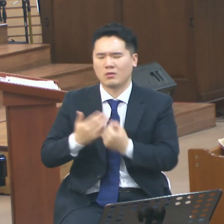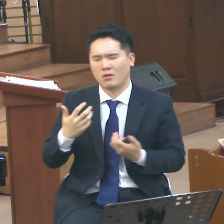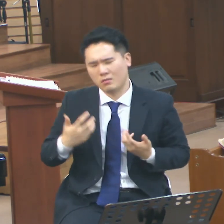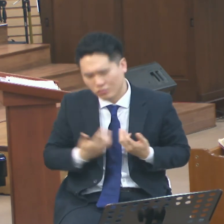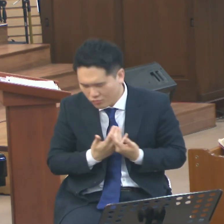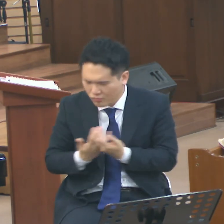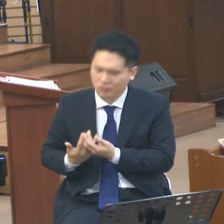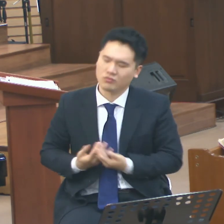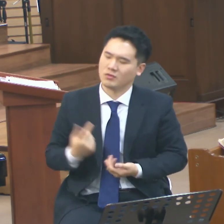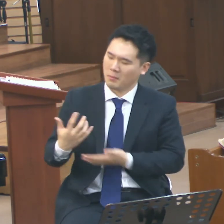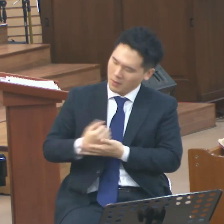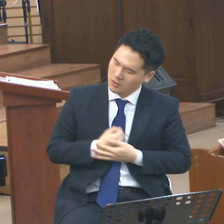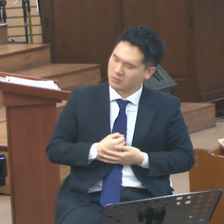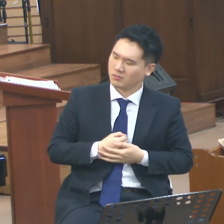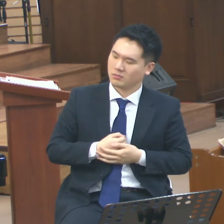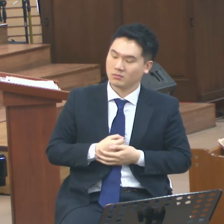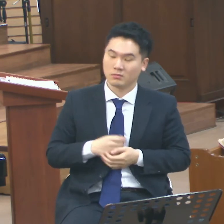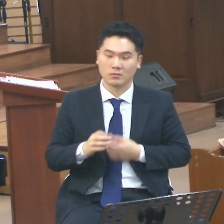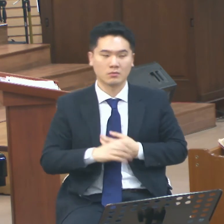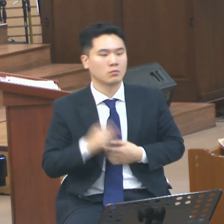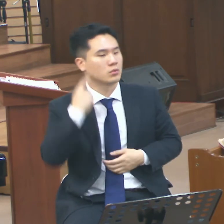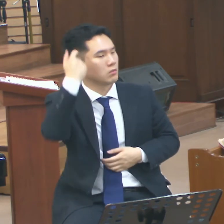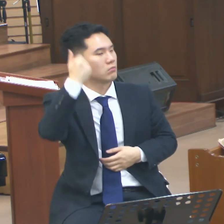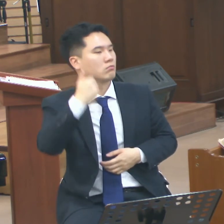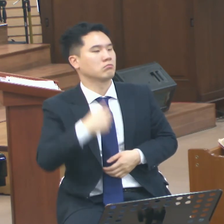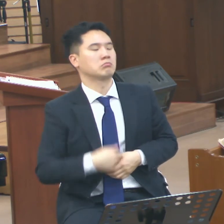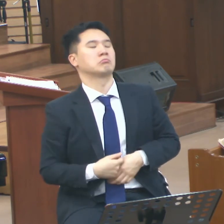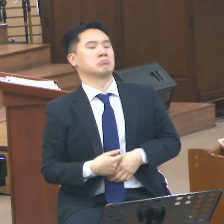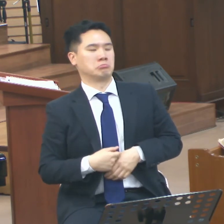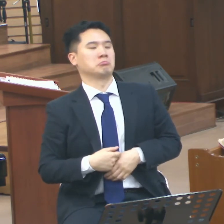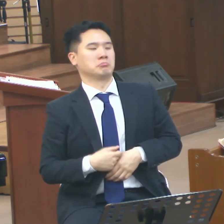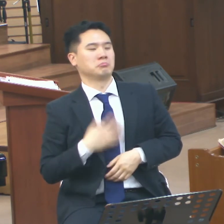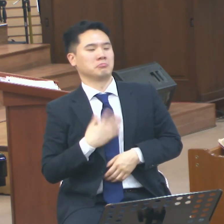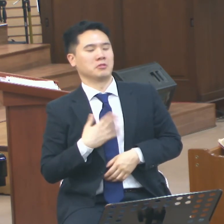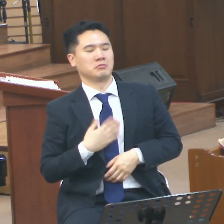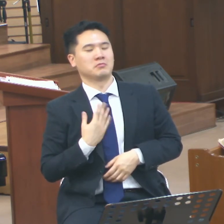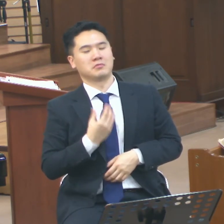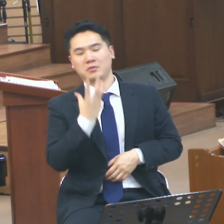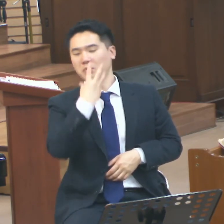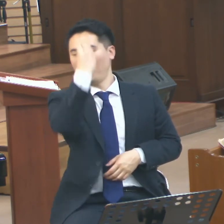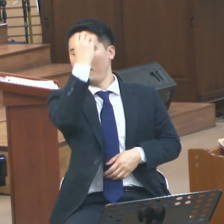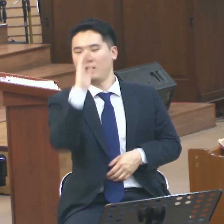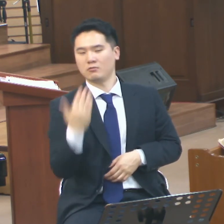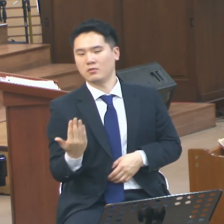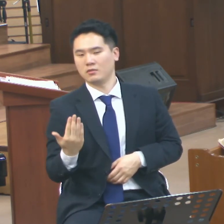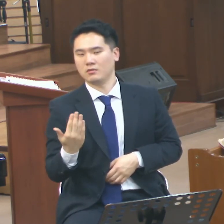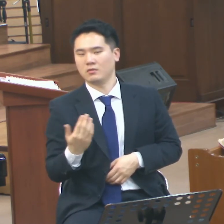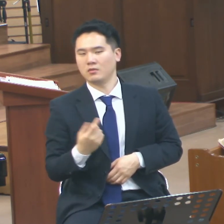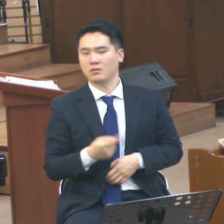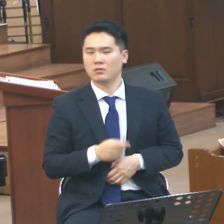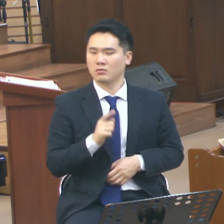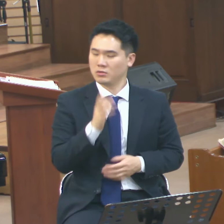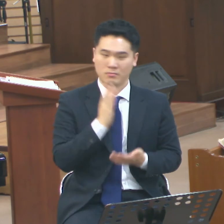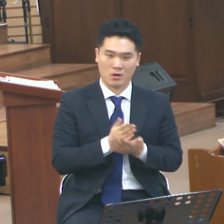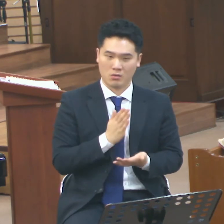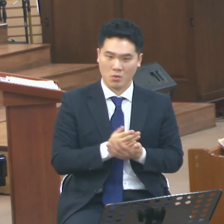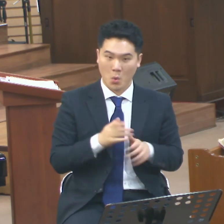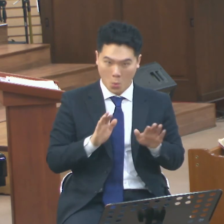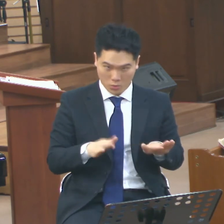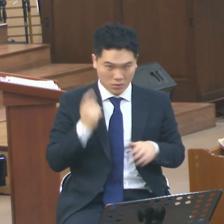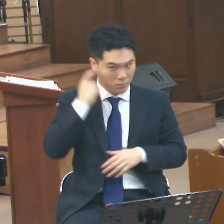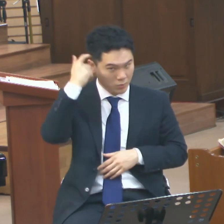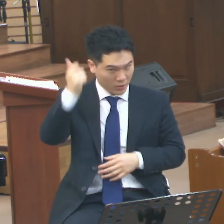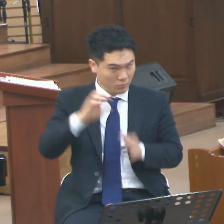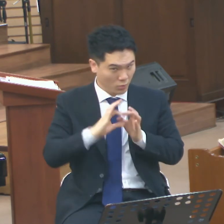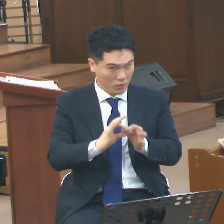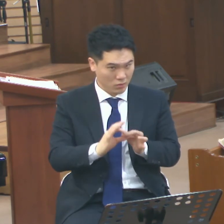막 고개가 이렇게 돼가지고 그만하게 될 거 아니에요. 그럼 부작용이 생기잖아요. 그래, 그렇게 하지 말고 오늘 목사님을